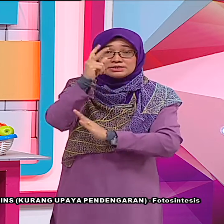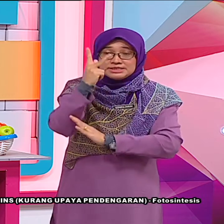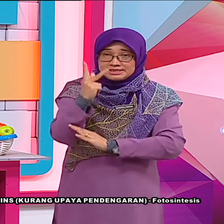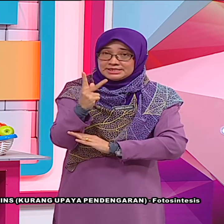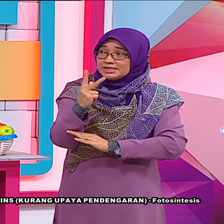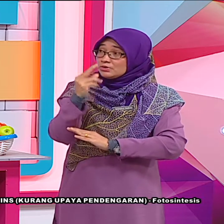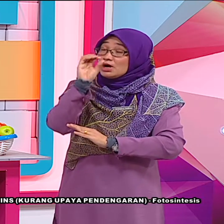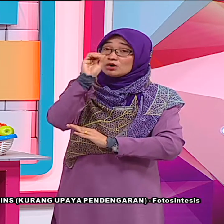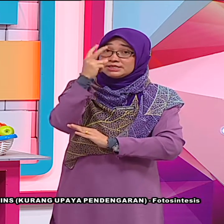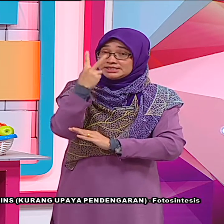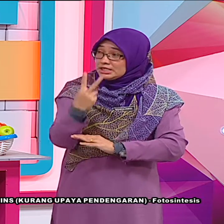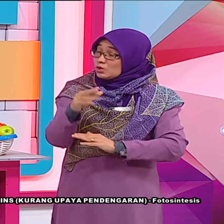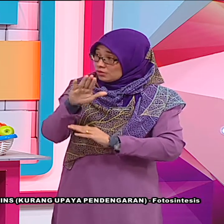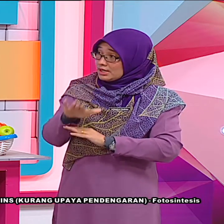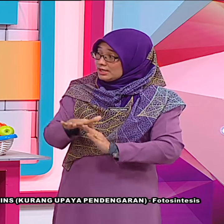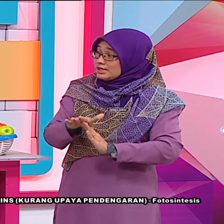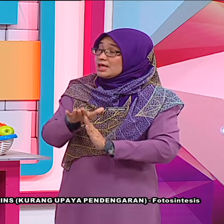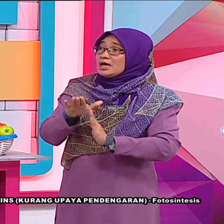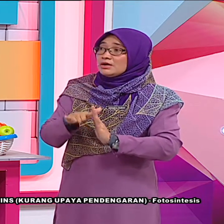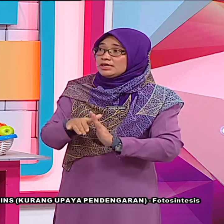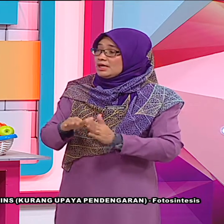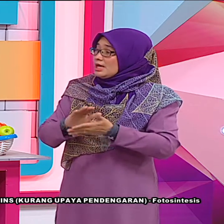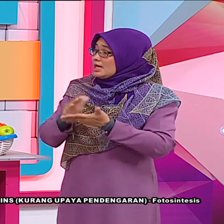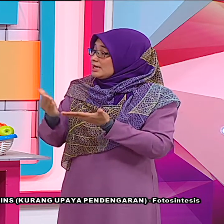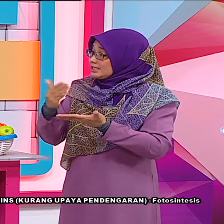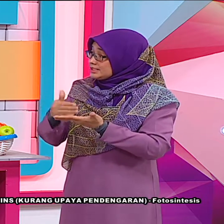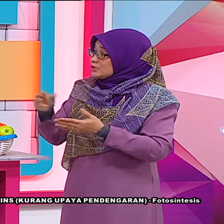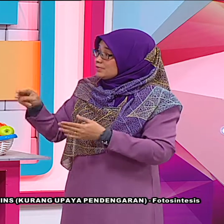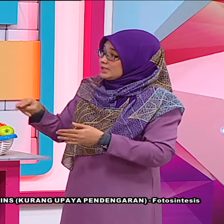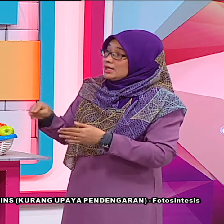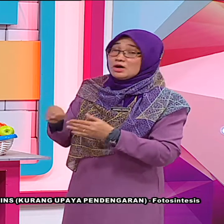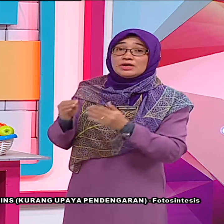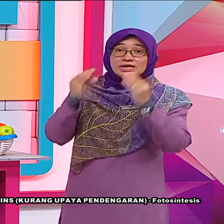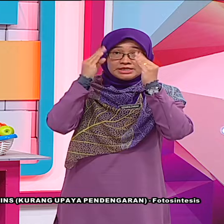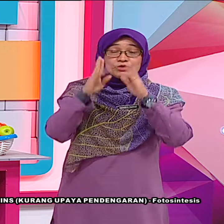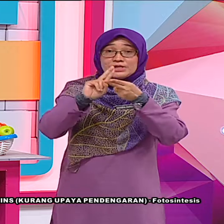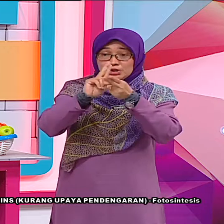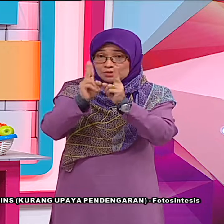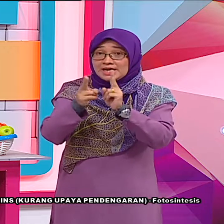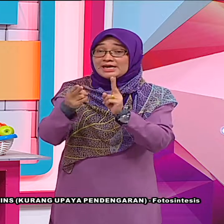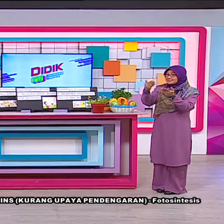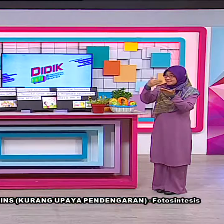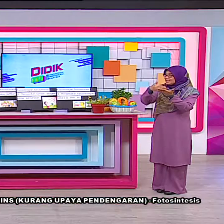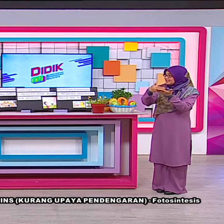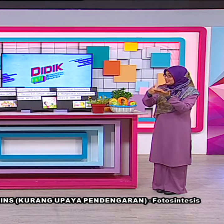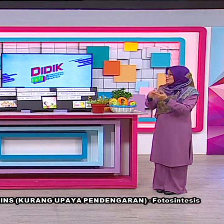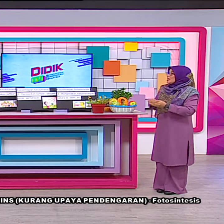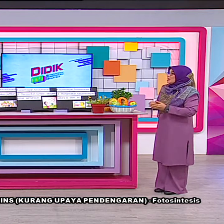oksigen kurang oksigen kurangkan Oke lagi satu Mira Oke cekgu Fatih ulang lagi sikit ya Bagi